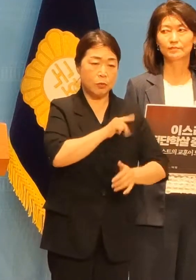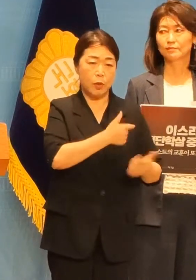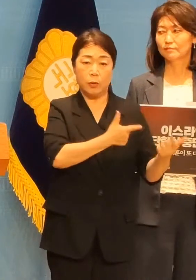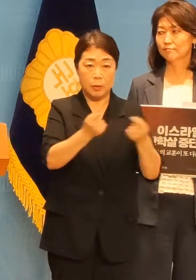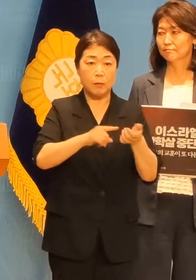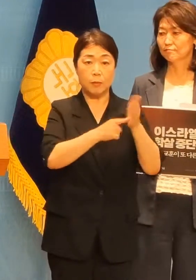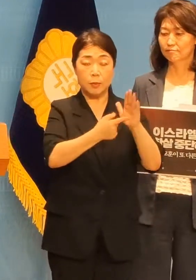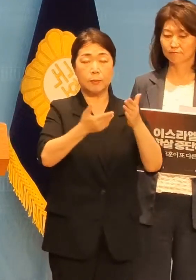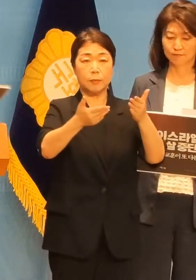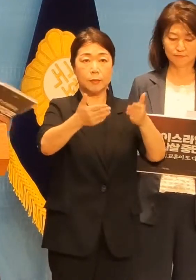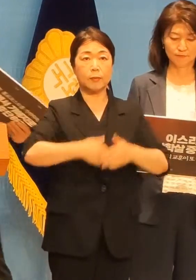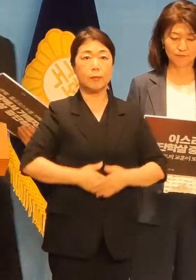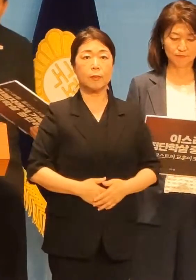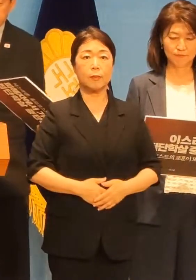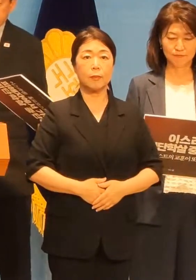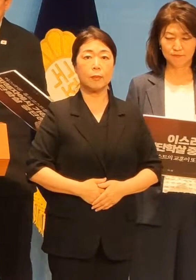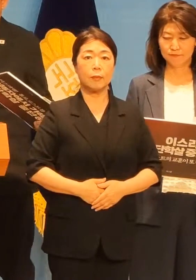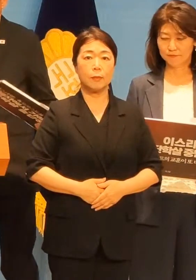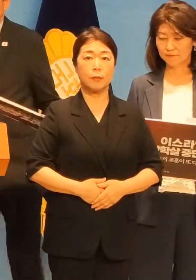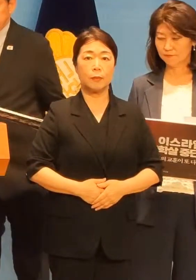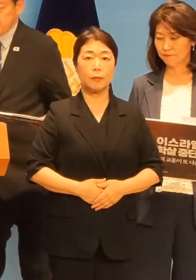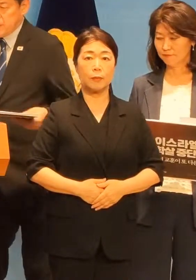일동.